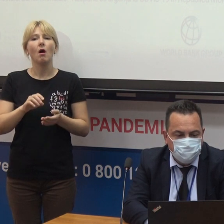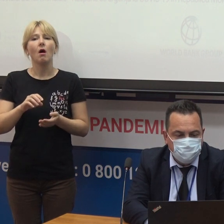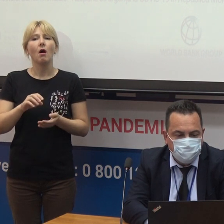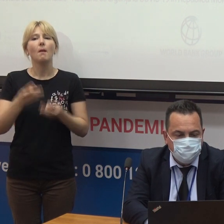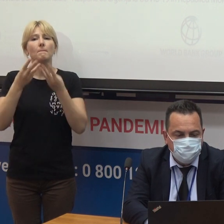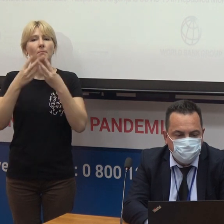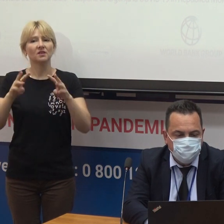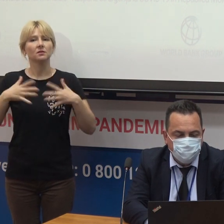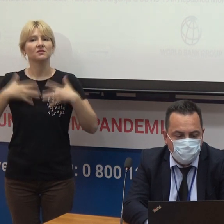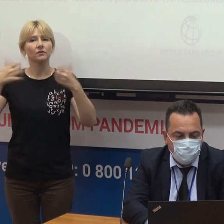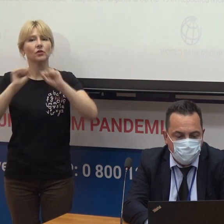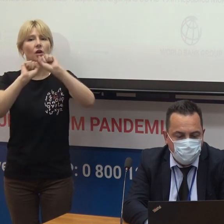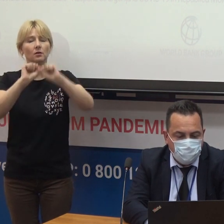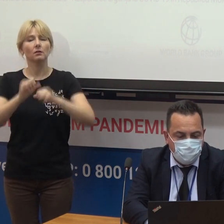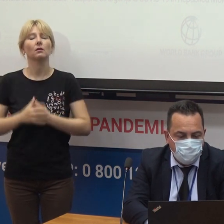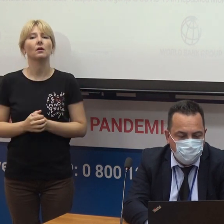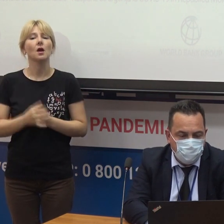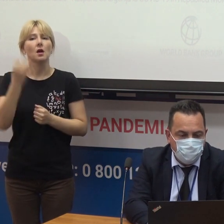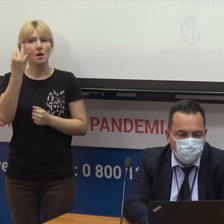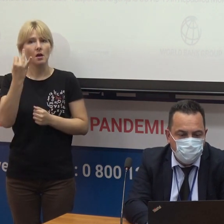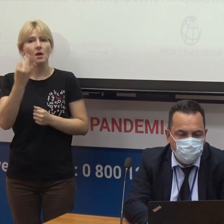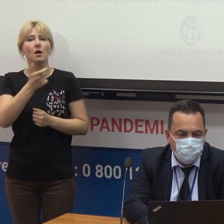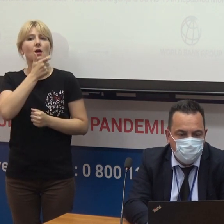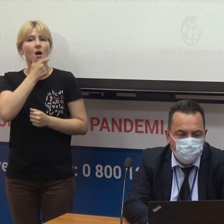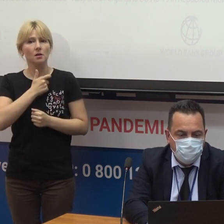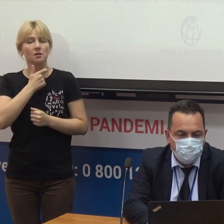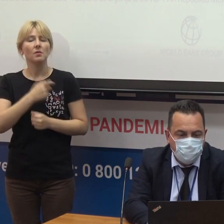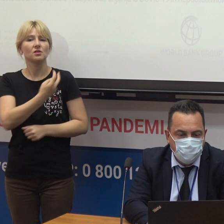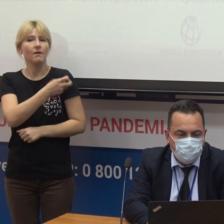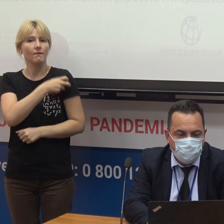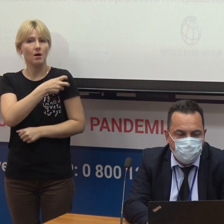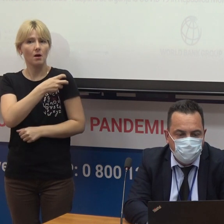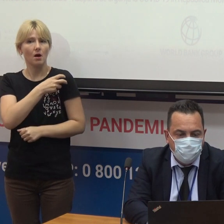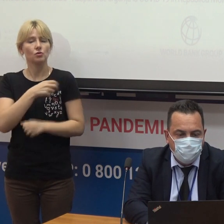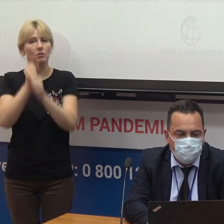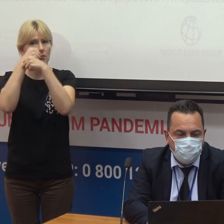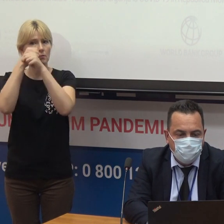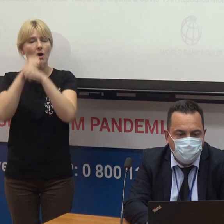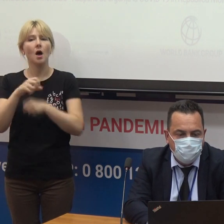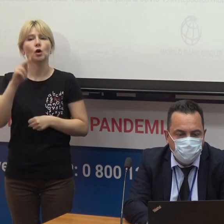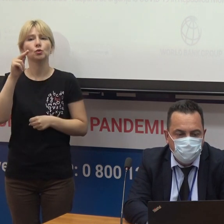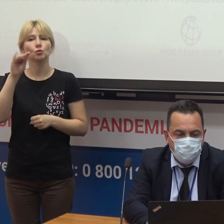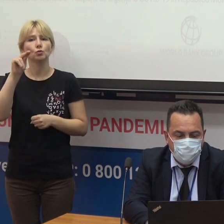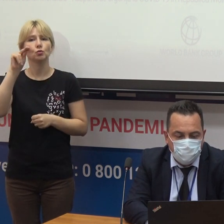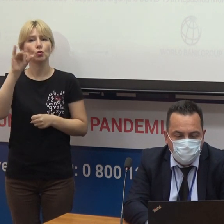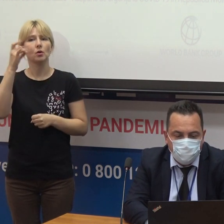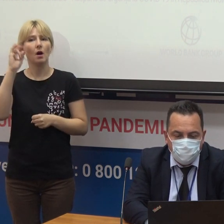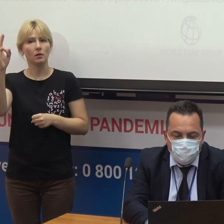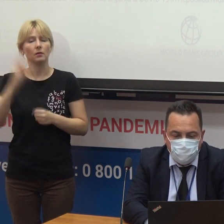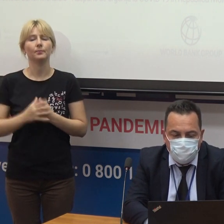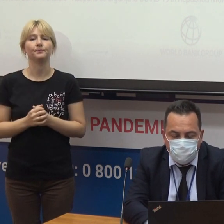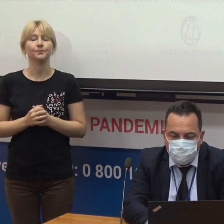Naționale de Sănătate Publică și doamna medic-epidemiolog, doamna Laura Țurcan. Întâi de toate